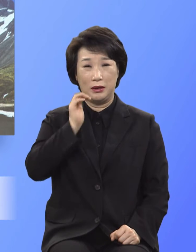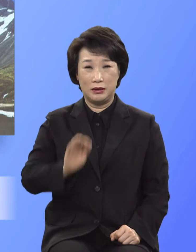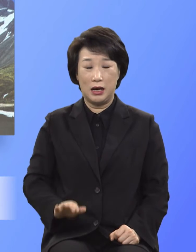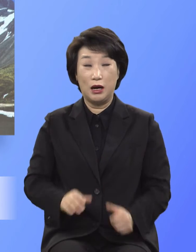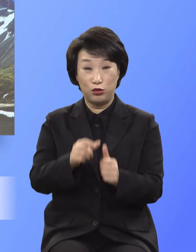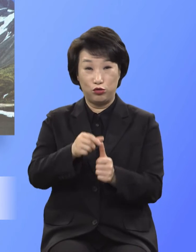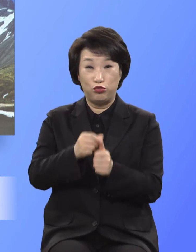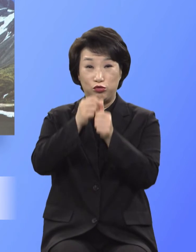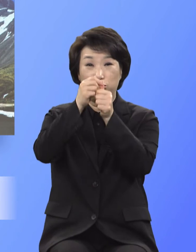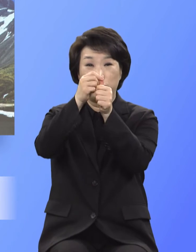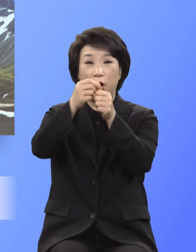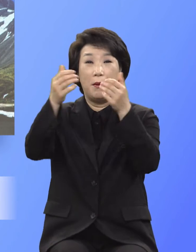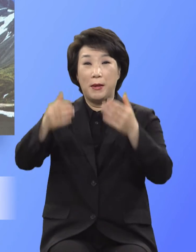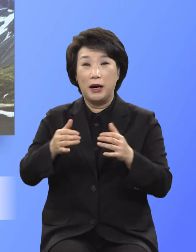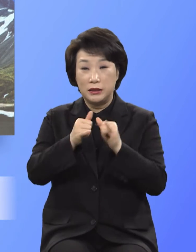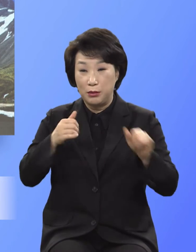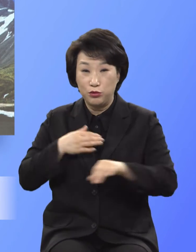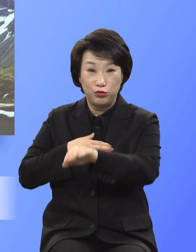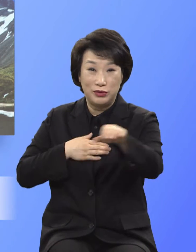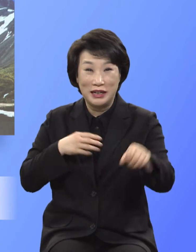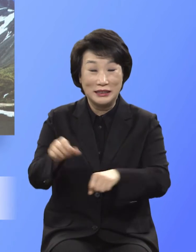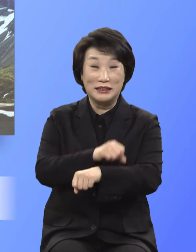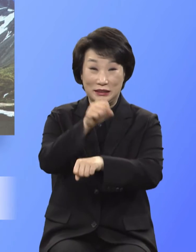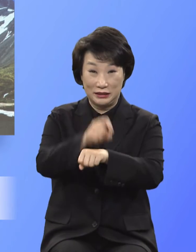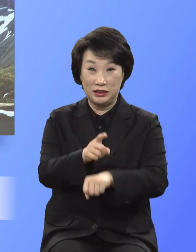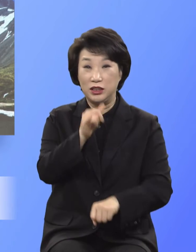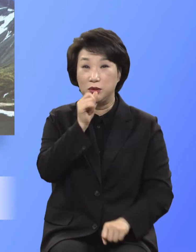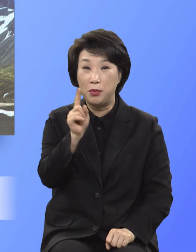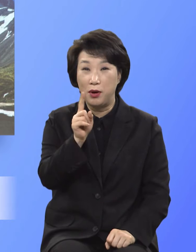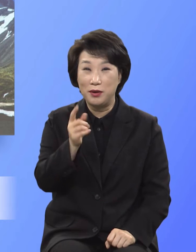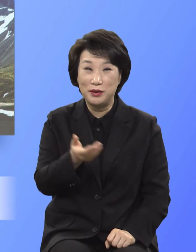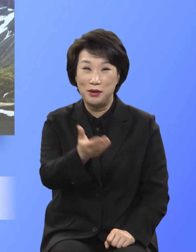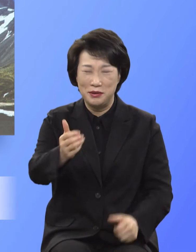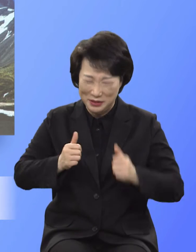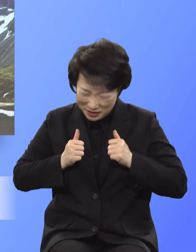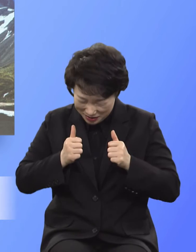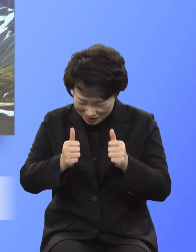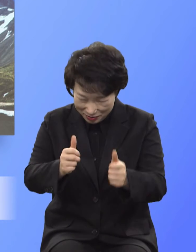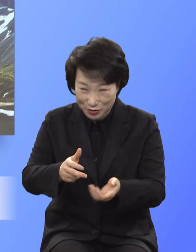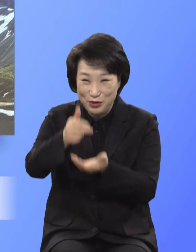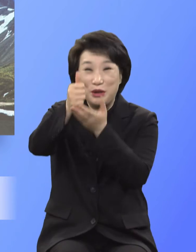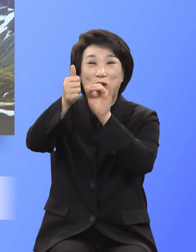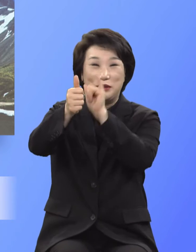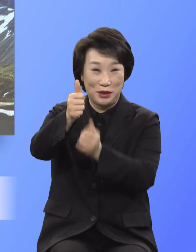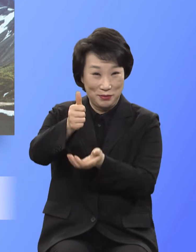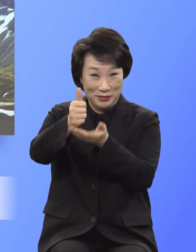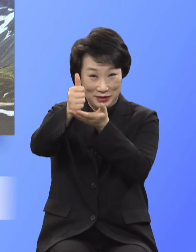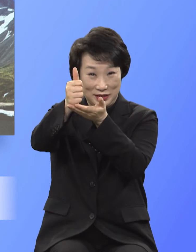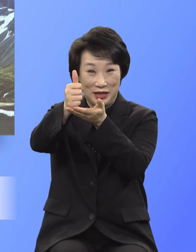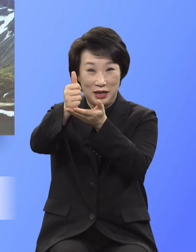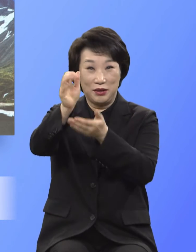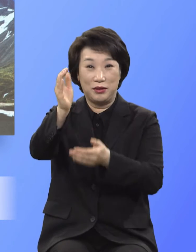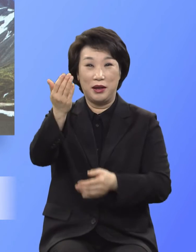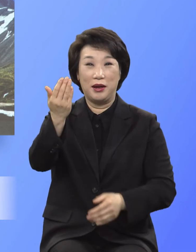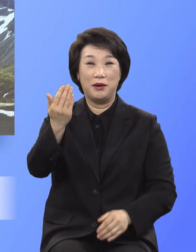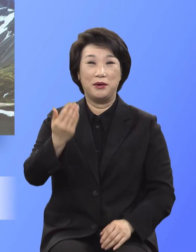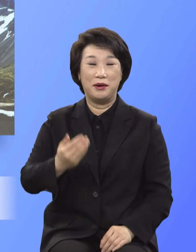그래서 구원받은 자의 특징은 열심을 품어 주를 섬기는